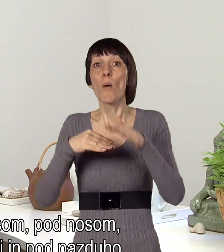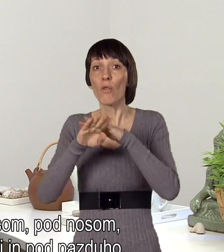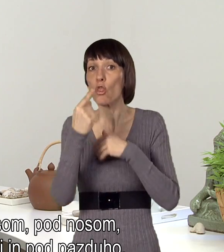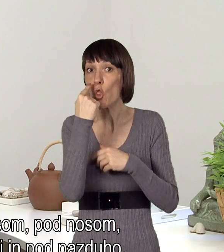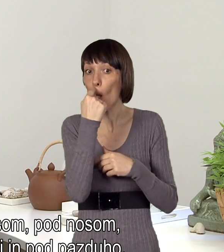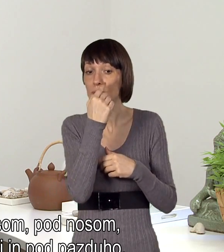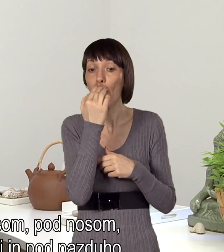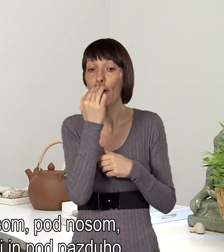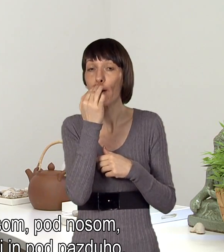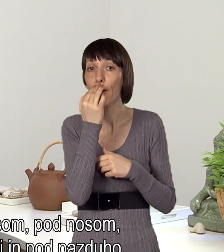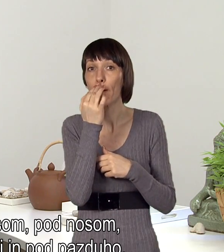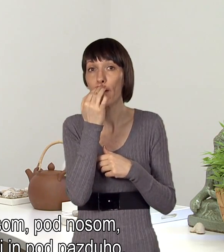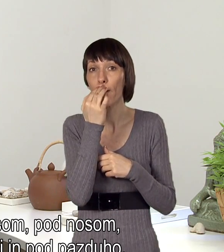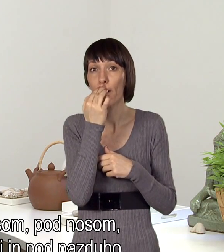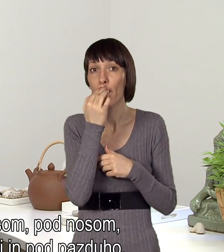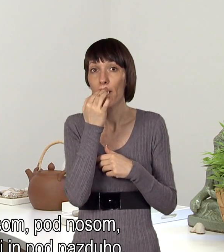pod nosom,